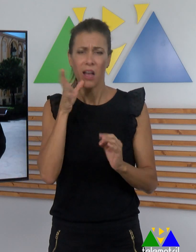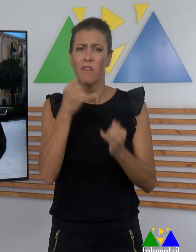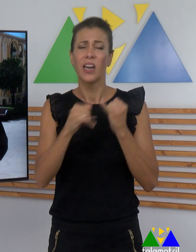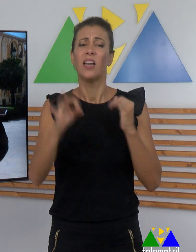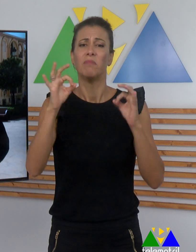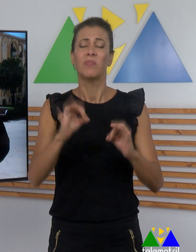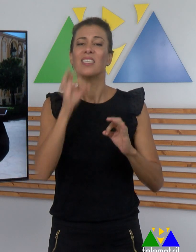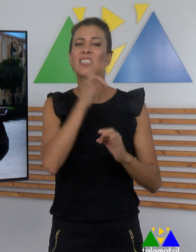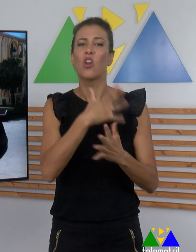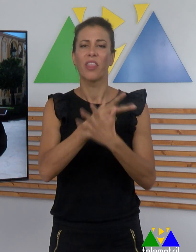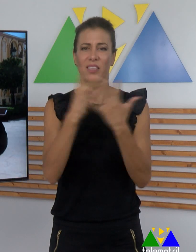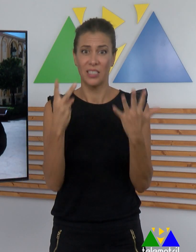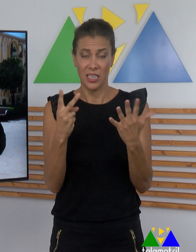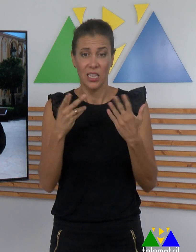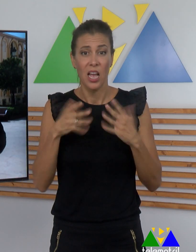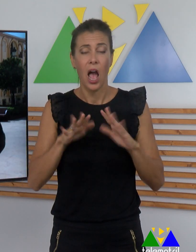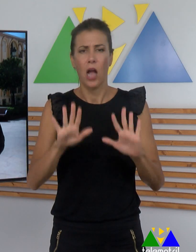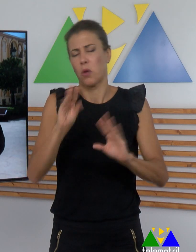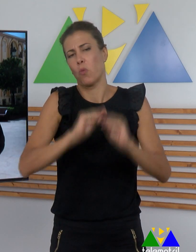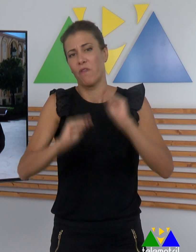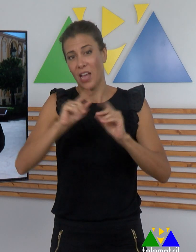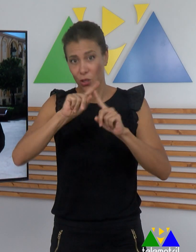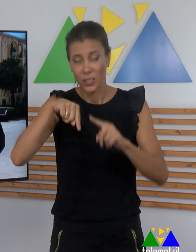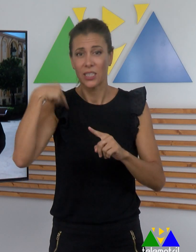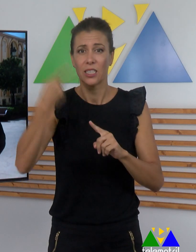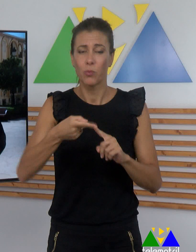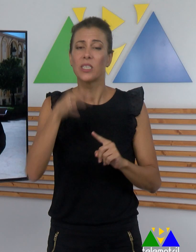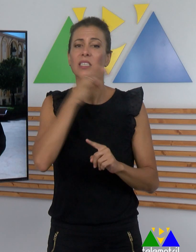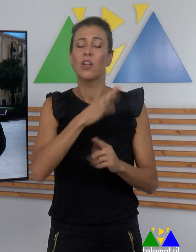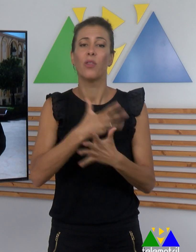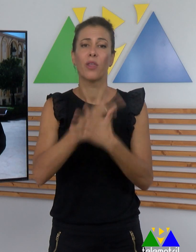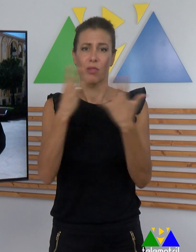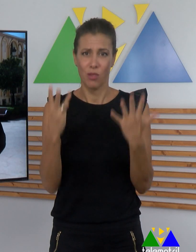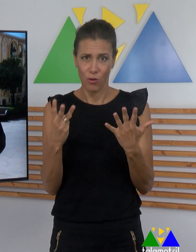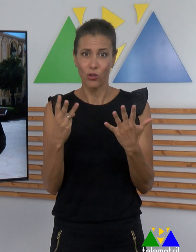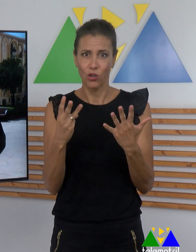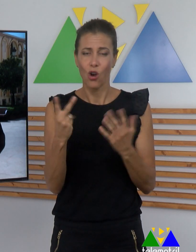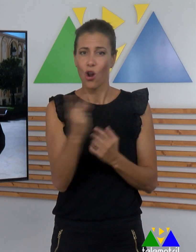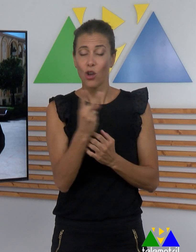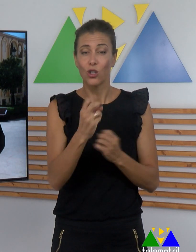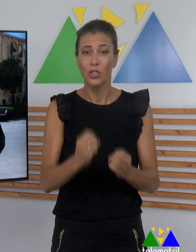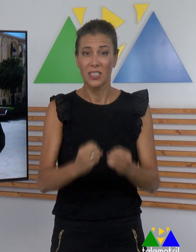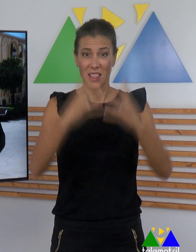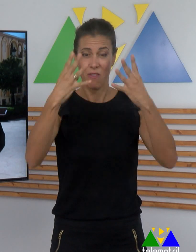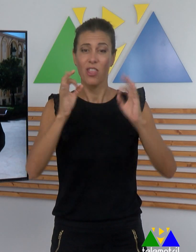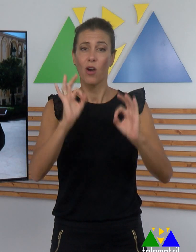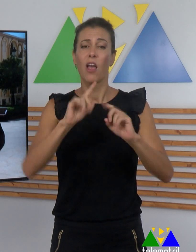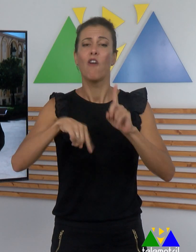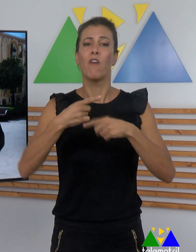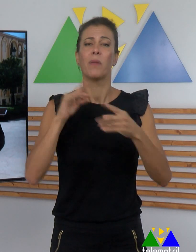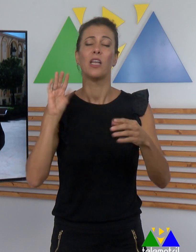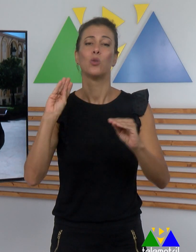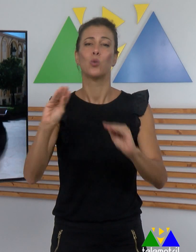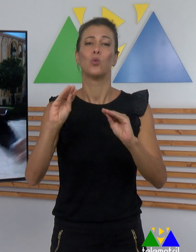siglo XVII, aunque modificados posteriormente en el siglo XVIII. Los dos edificios eran de la familia Ruiz de